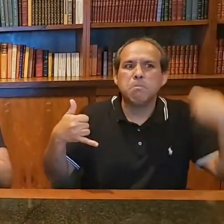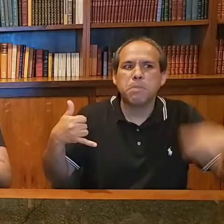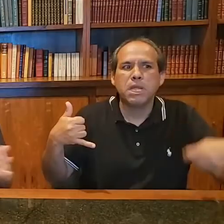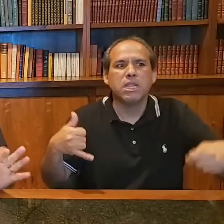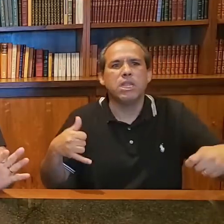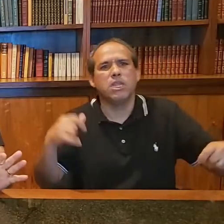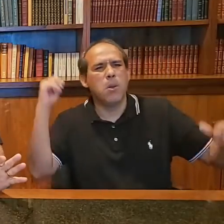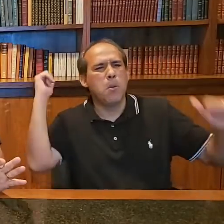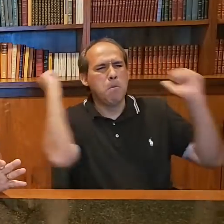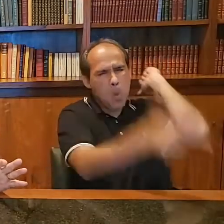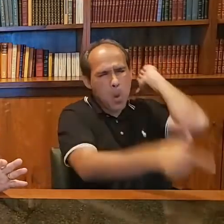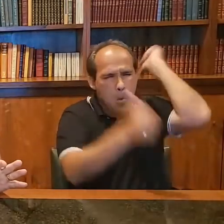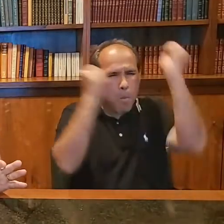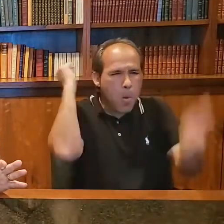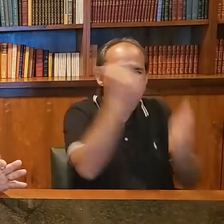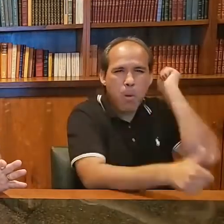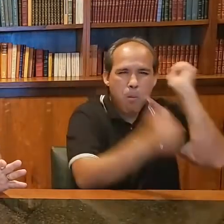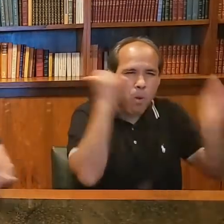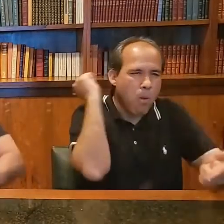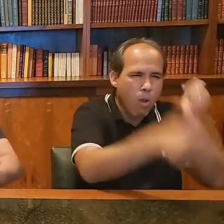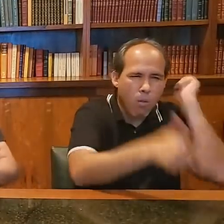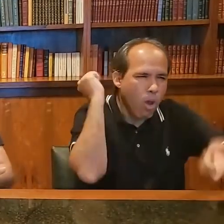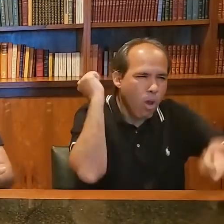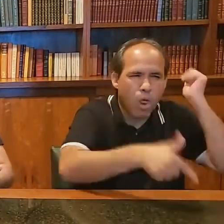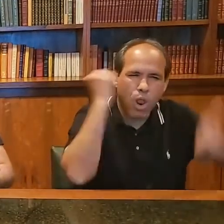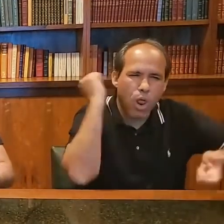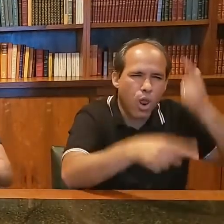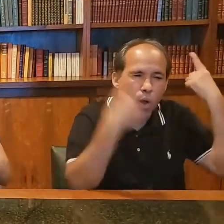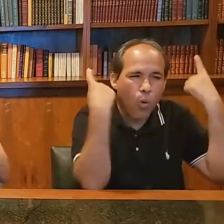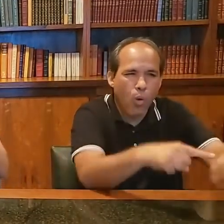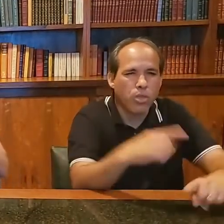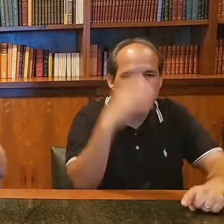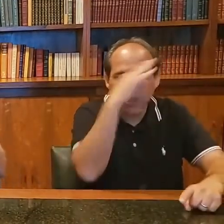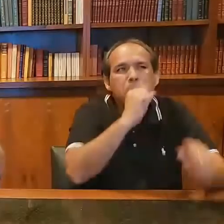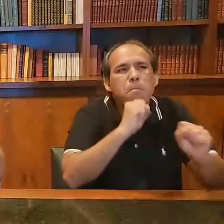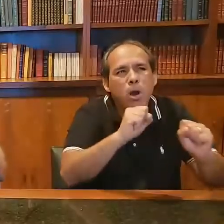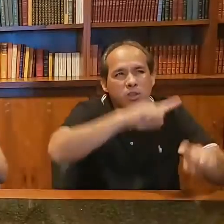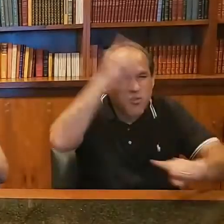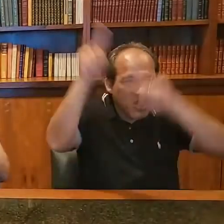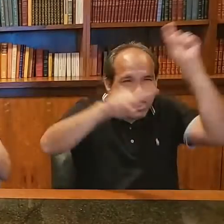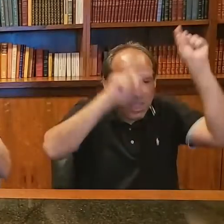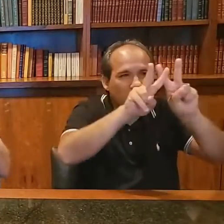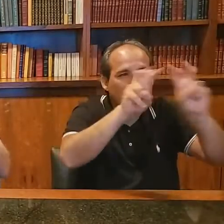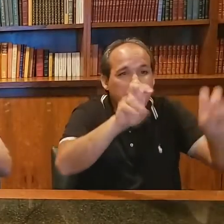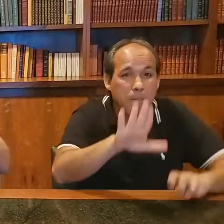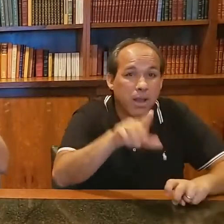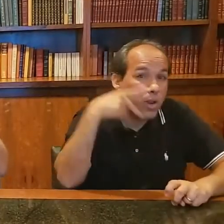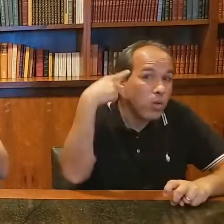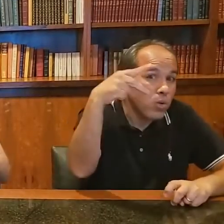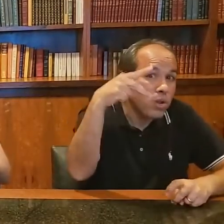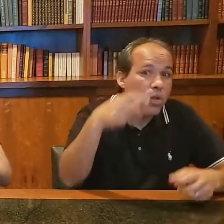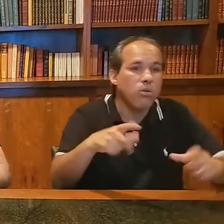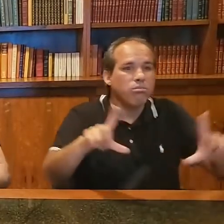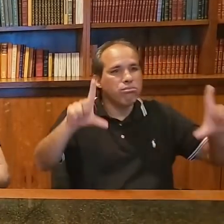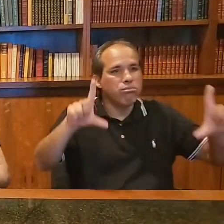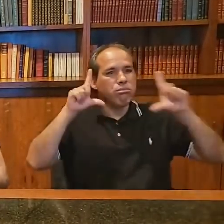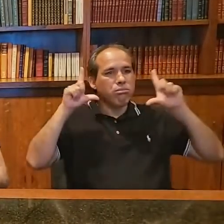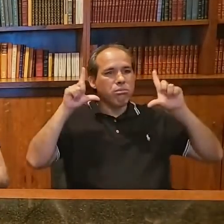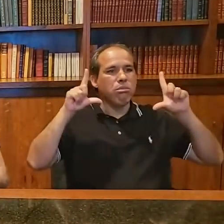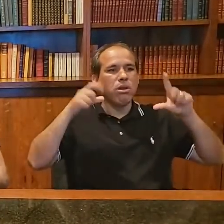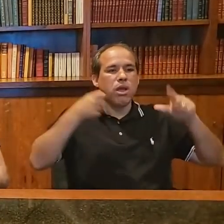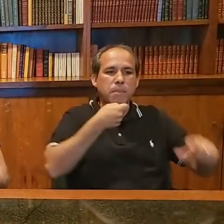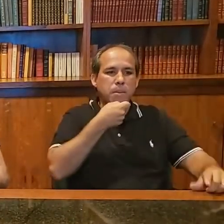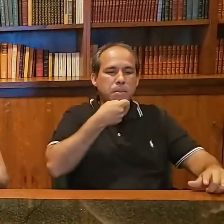Bolsonaro. Inventa um assunto qualquer. Inventa um assunto qualquer. Mas no teu noticiário aí, você tem que bater no